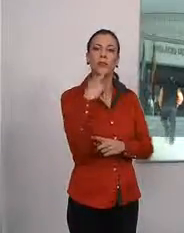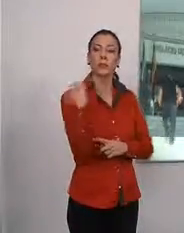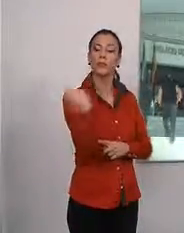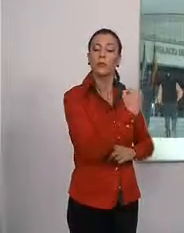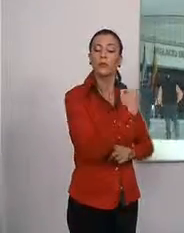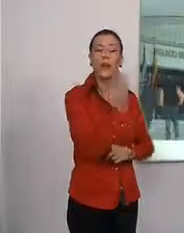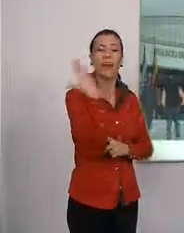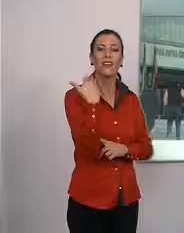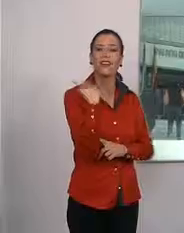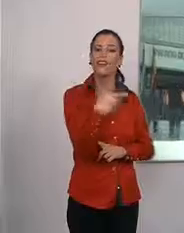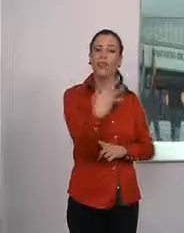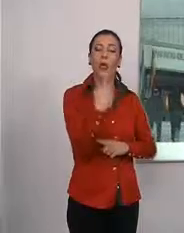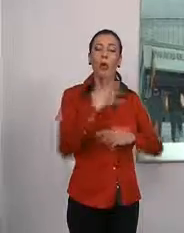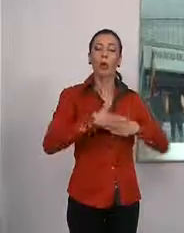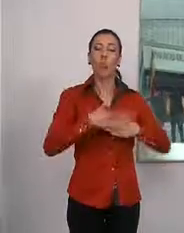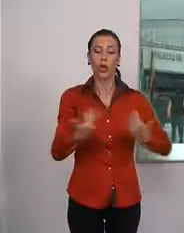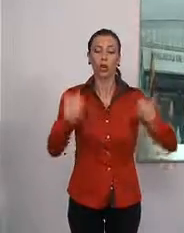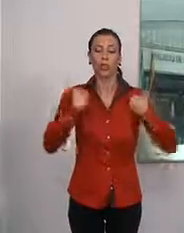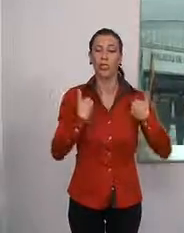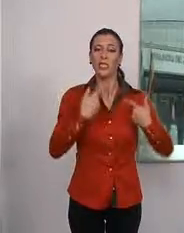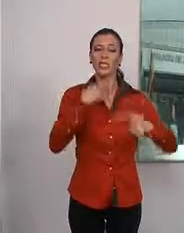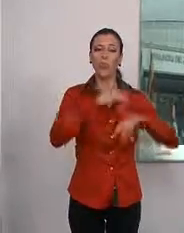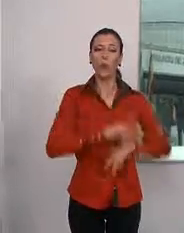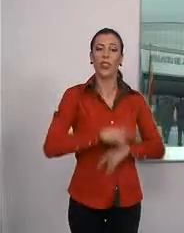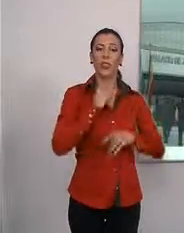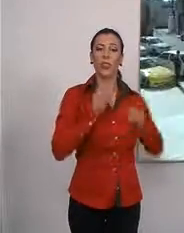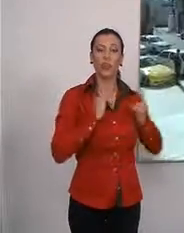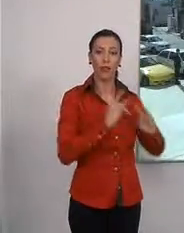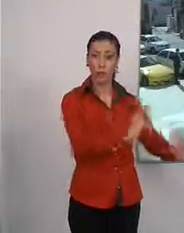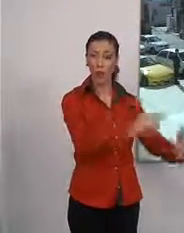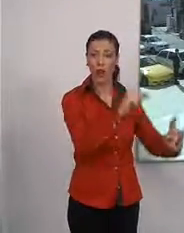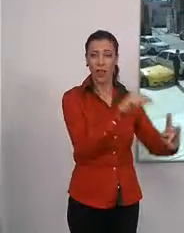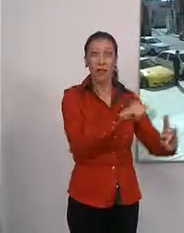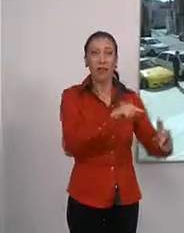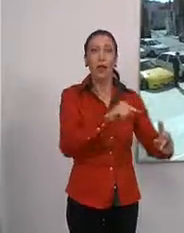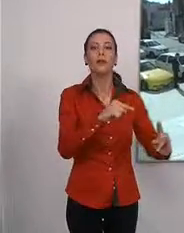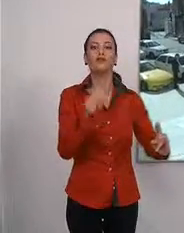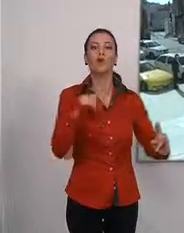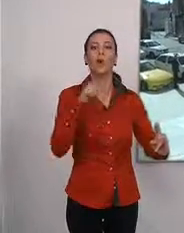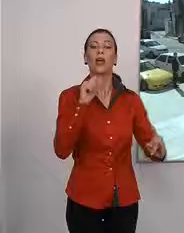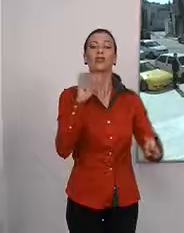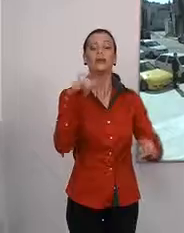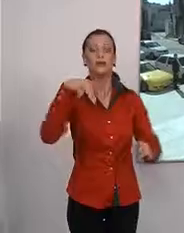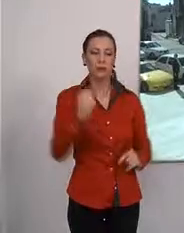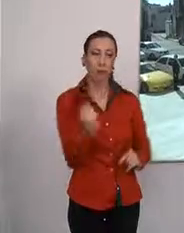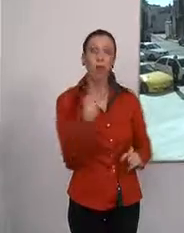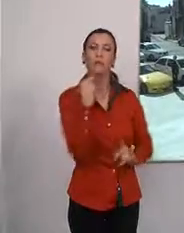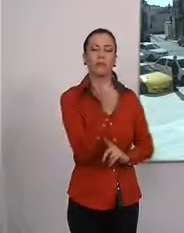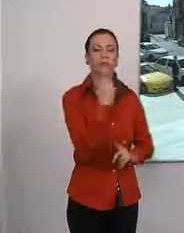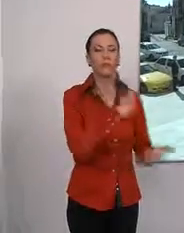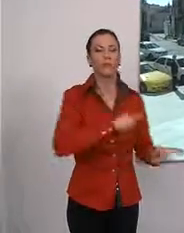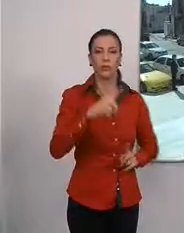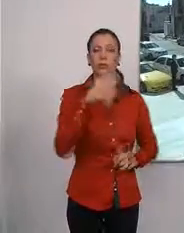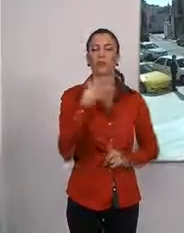que ocasionalmente era el portero de seguridad del local de ocio, La Latina, en el Paseo de las Explanadas de Motril, el